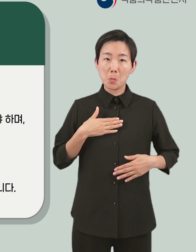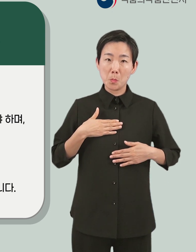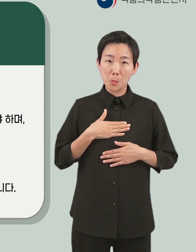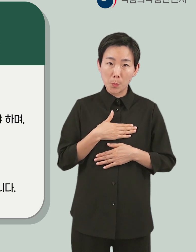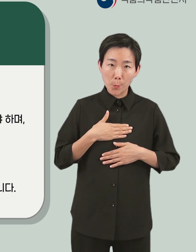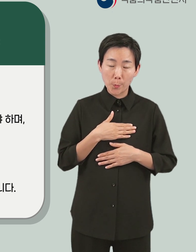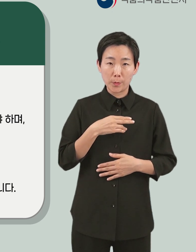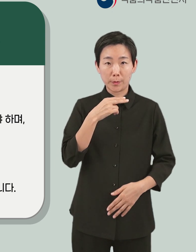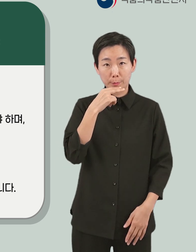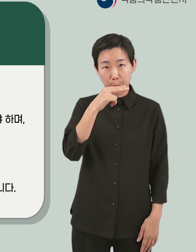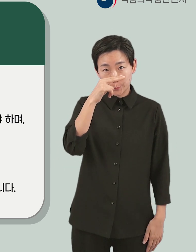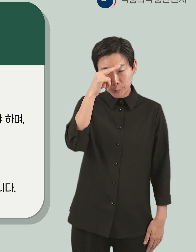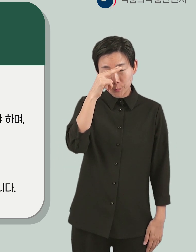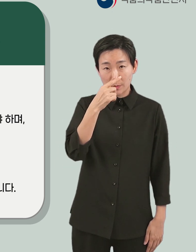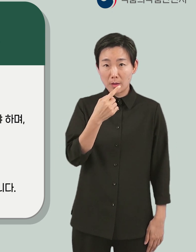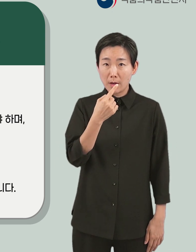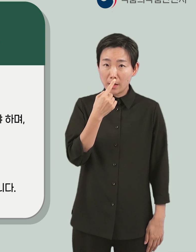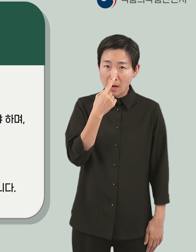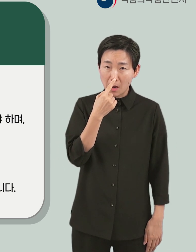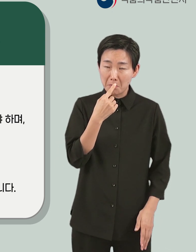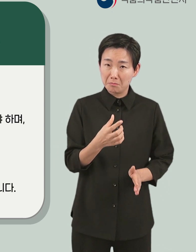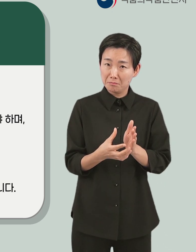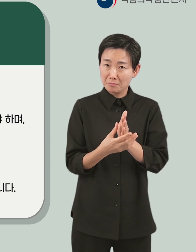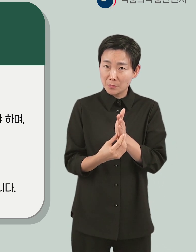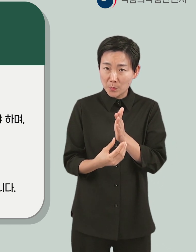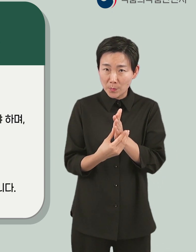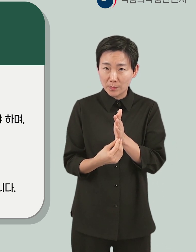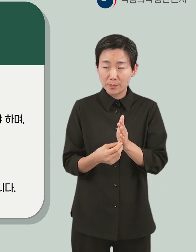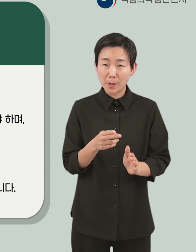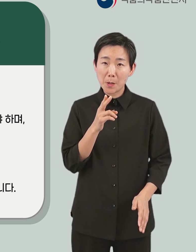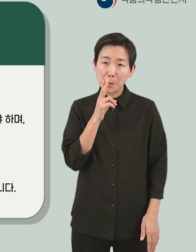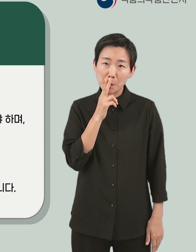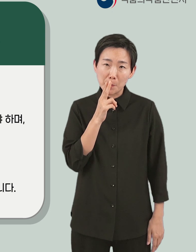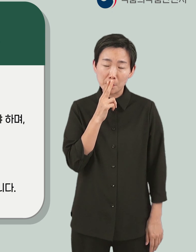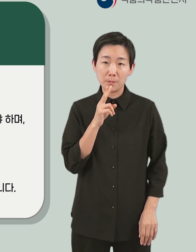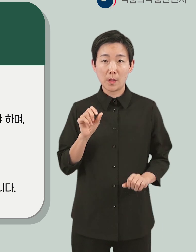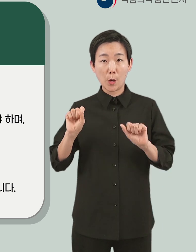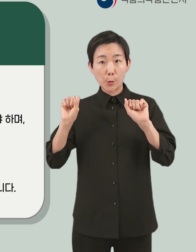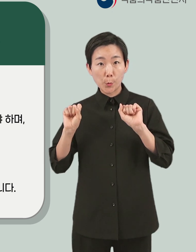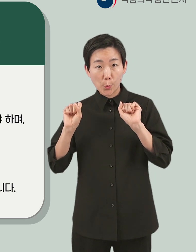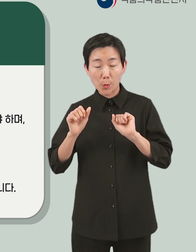피하고 최소 5분 이상 안정된 상태로 휴식을 취합니다.